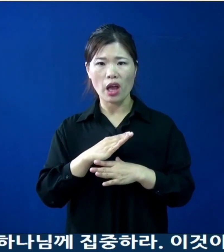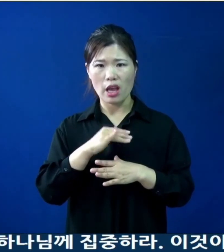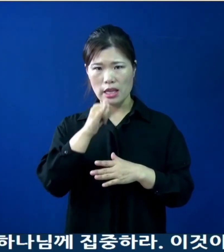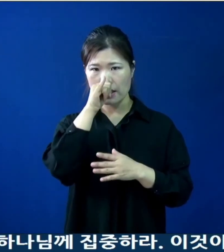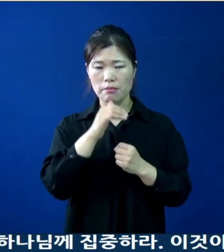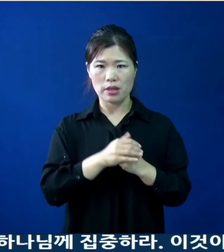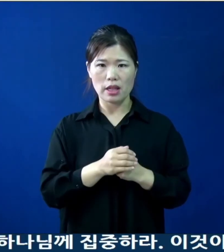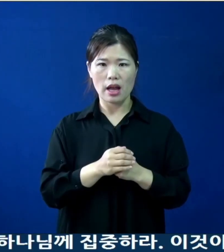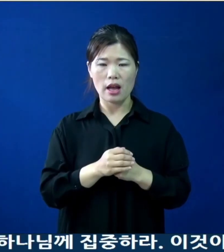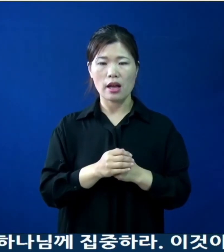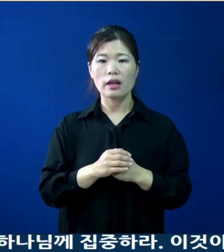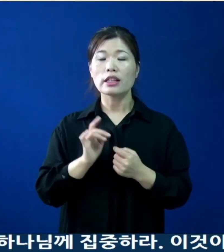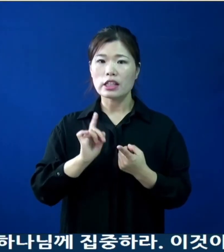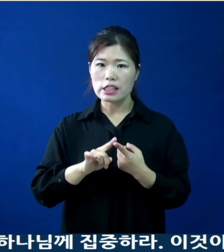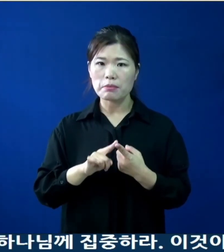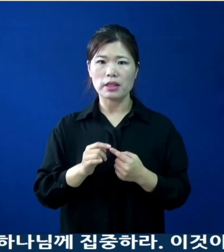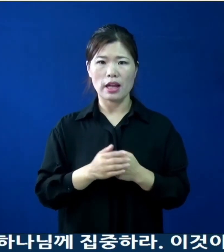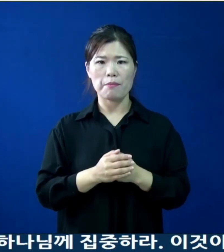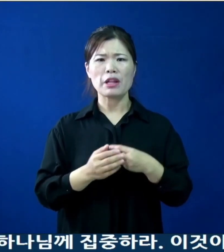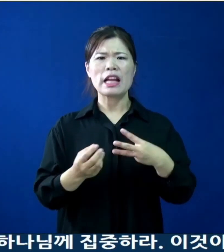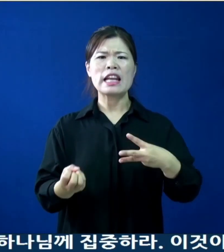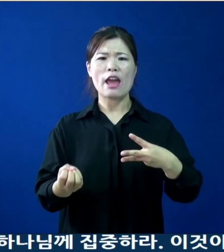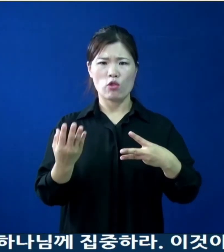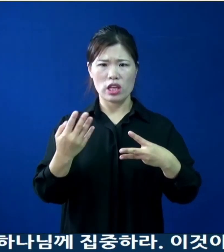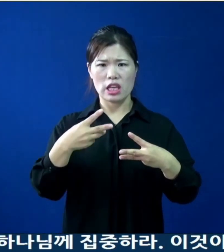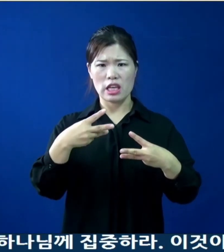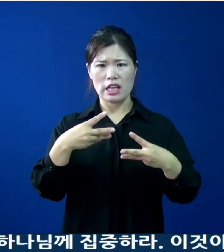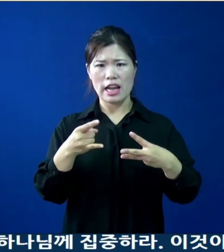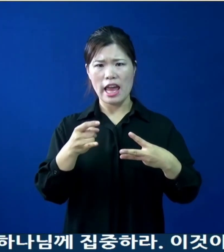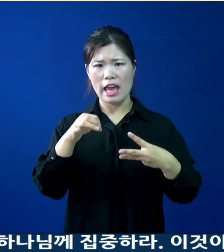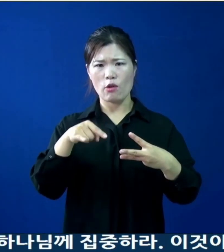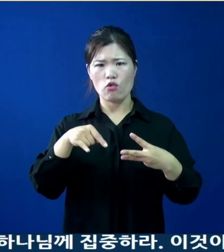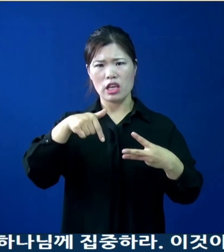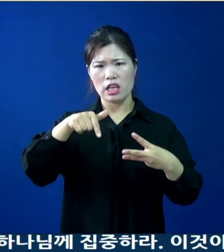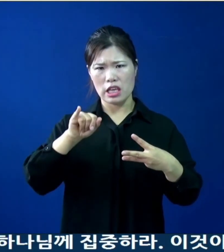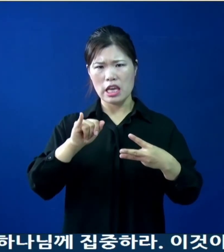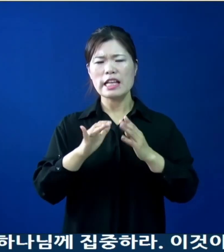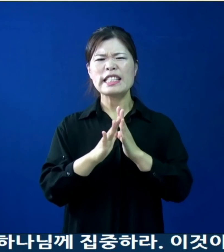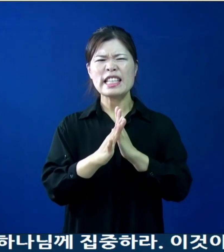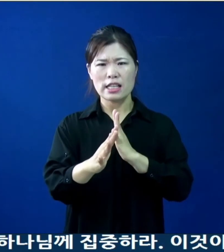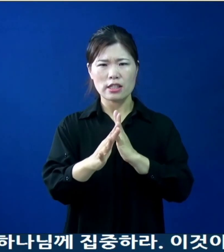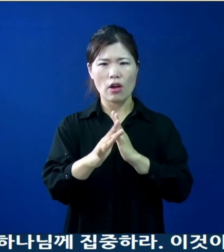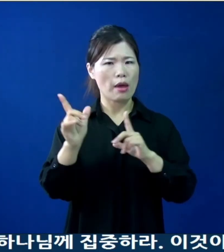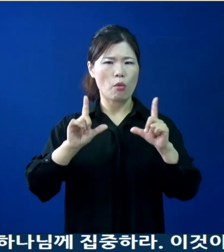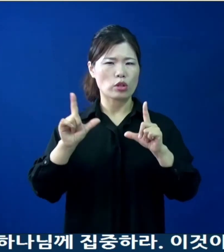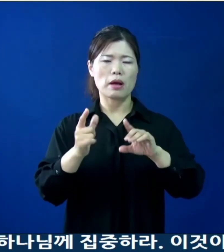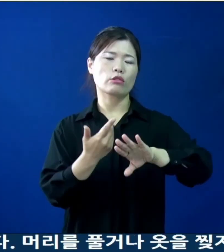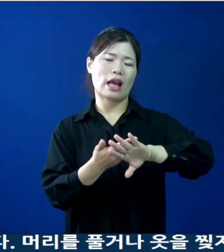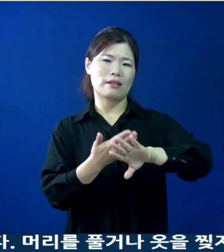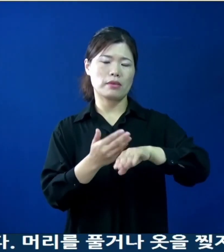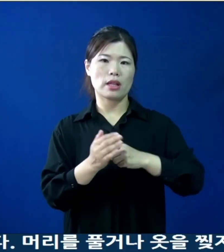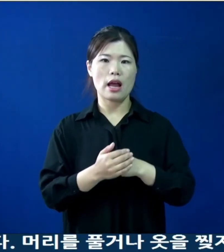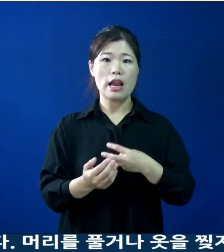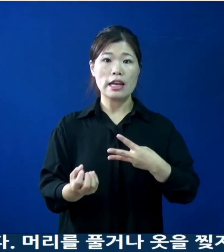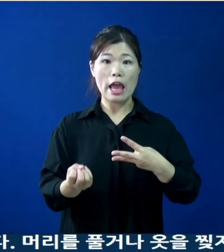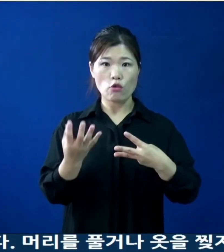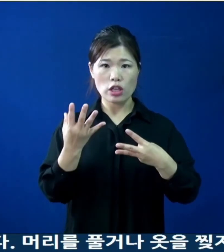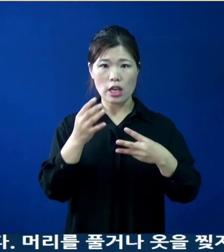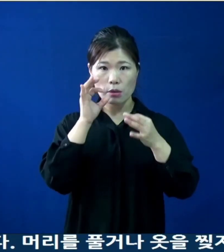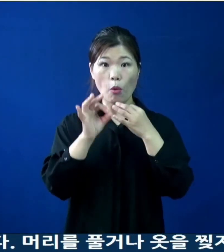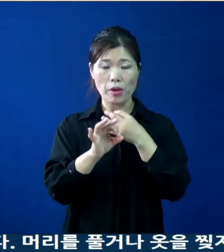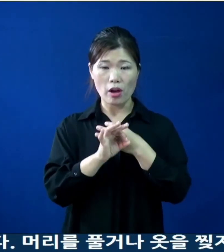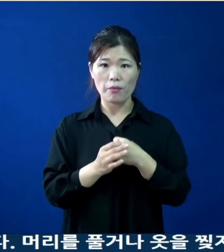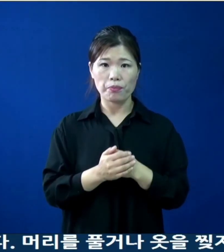이건 무질서의 모습이고요, 레위기에서 얘기하고 있는 질서의 모습하고는 정반대 방향입니다. 레위기에서 곧 다루게